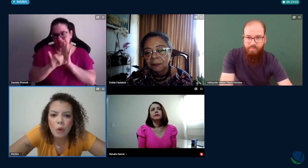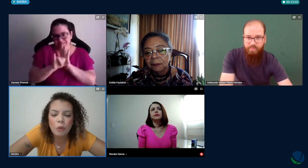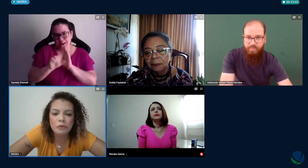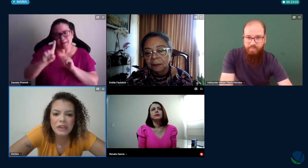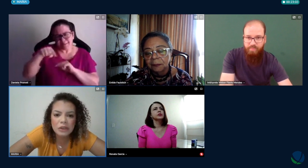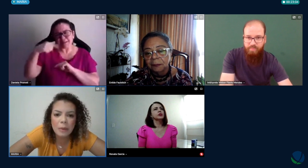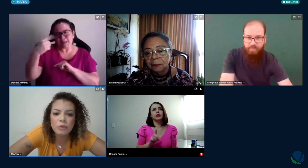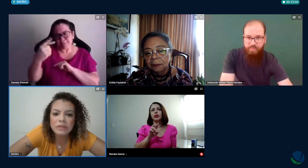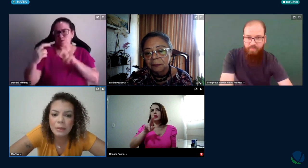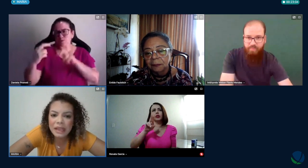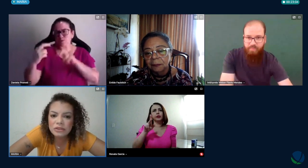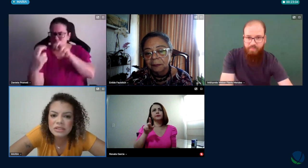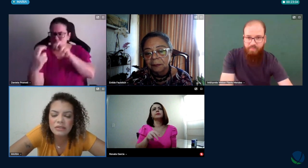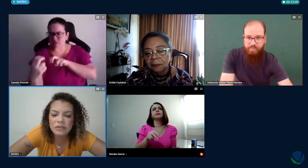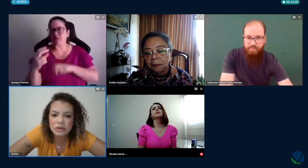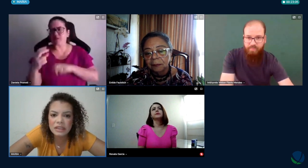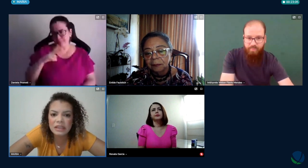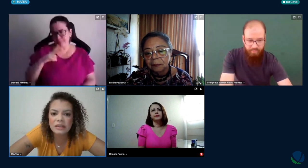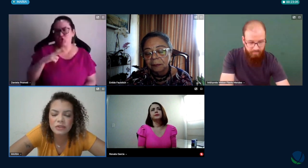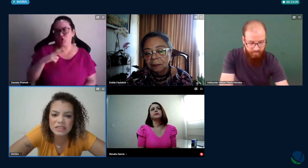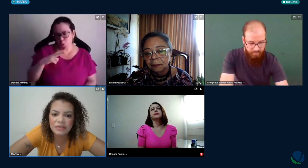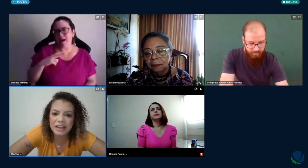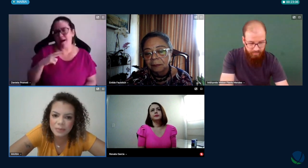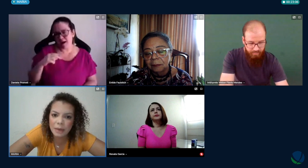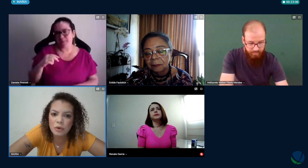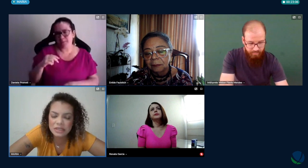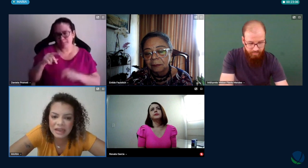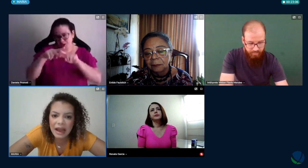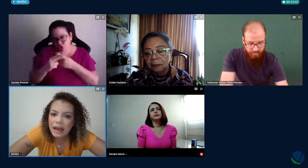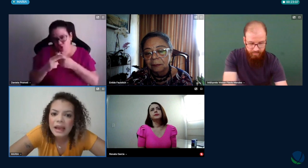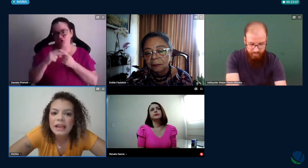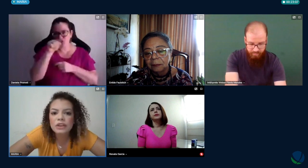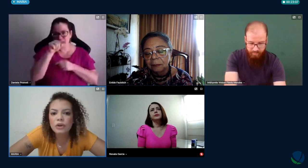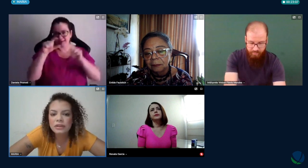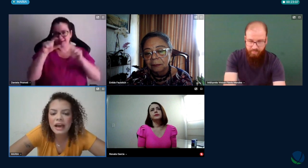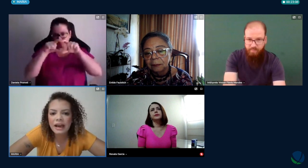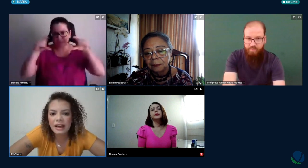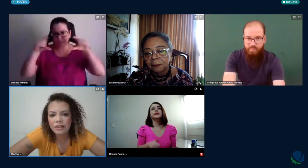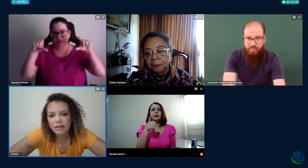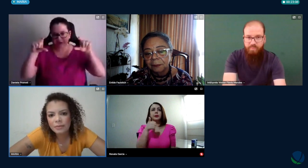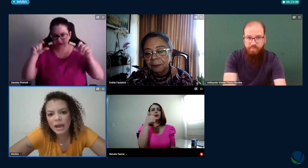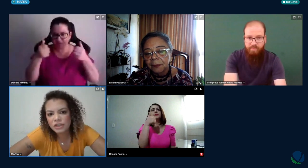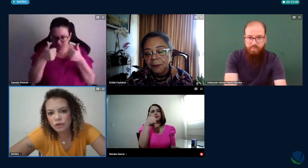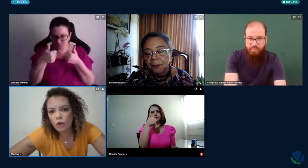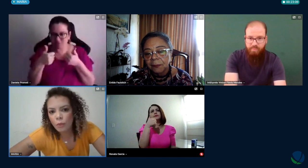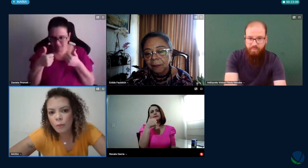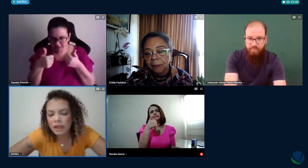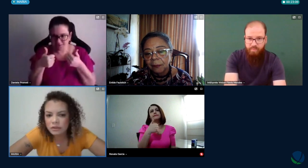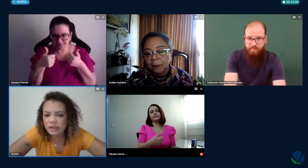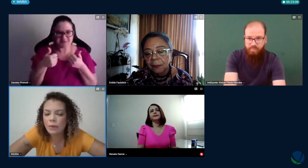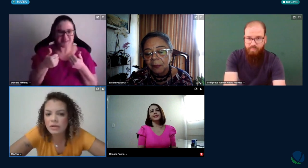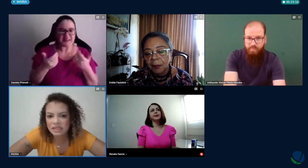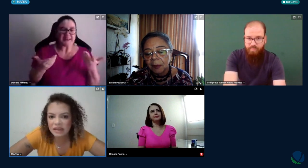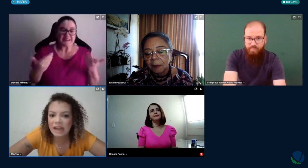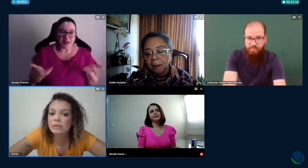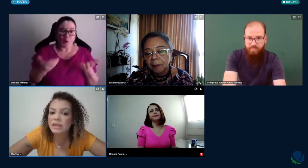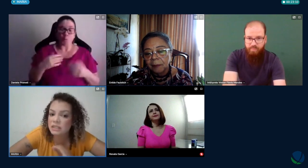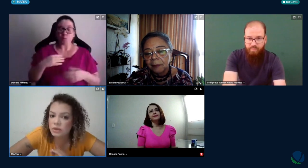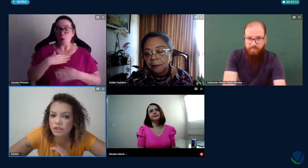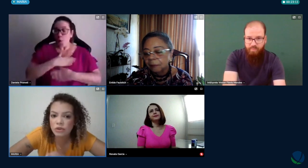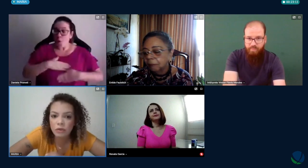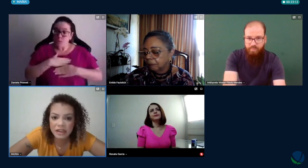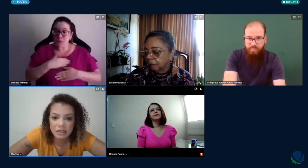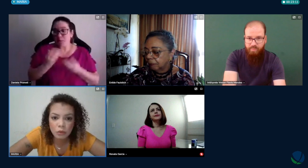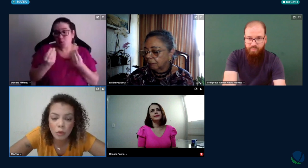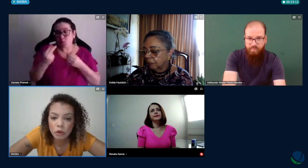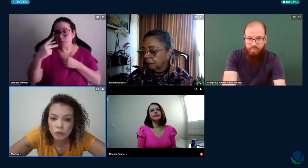exemplo, ouvido, apontamentos que você faz para mostrar da parte do corpo humano da qual se trata, mas